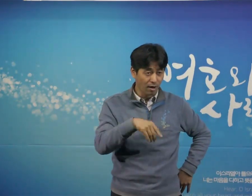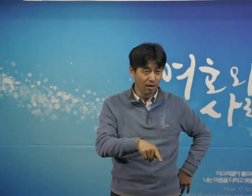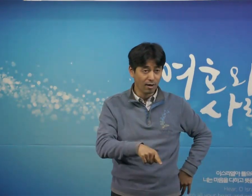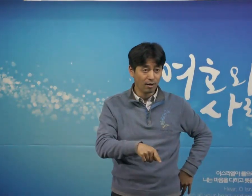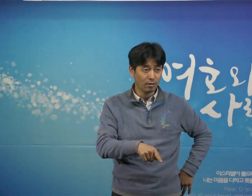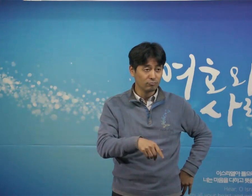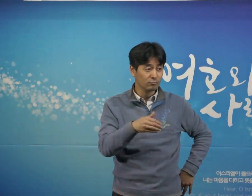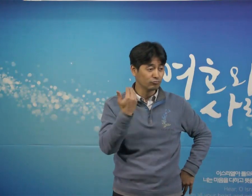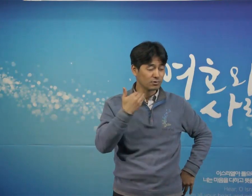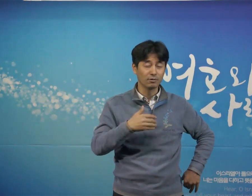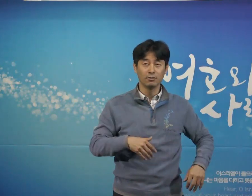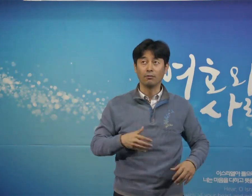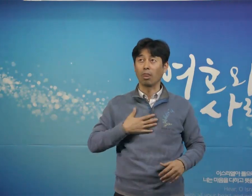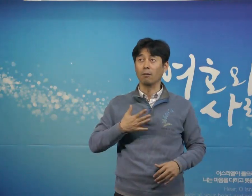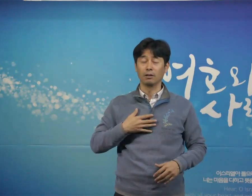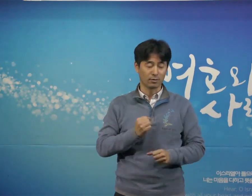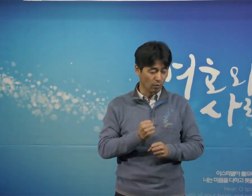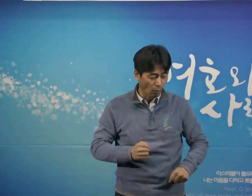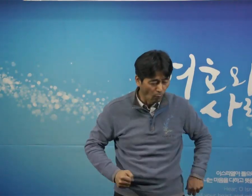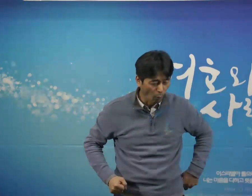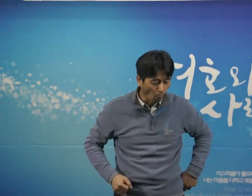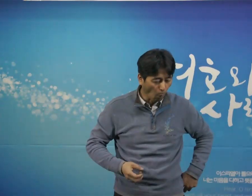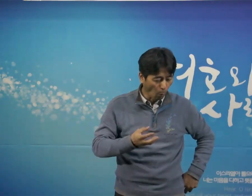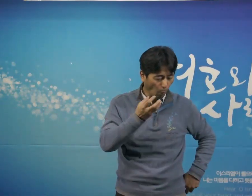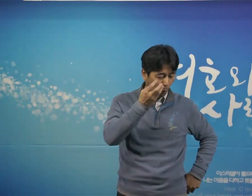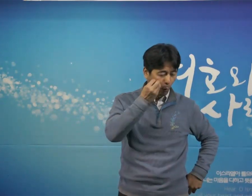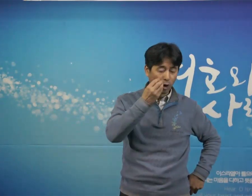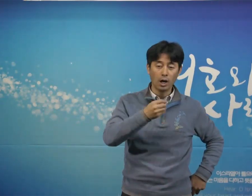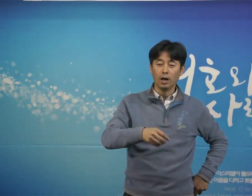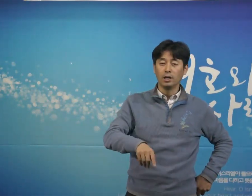오셔서 이거 누가 만들었습니까? 물어봤는데 제가 만들었습니다 했을